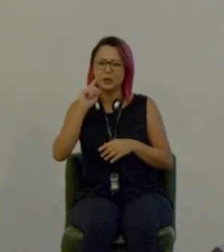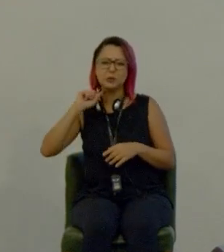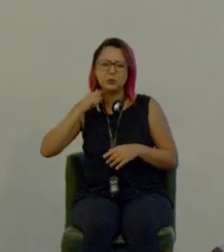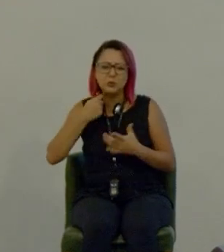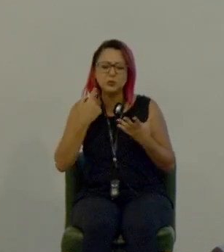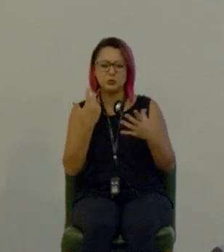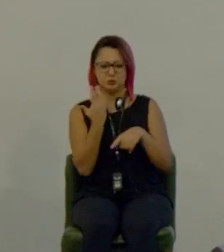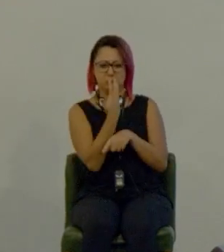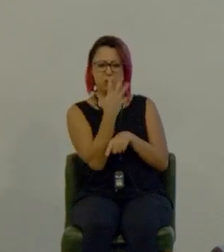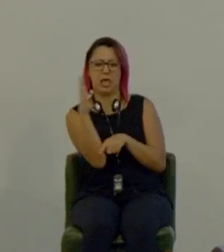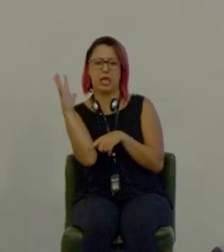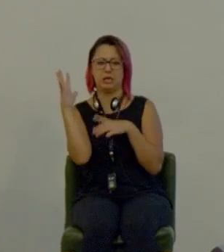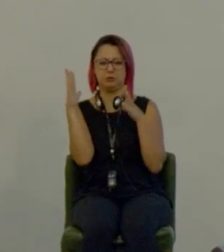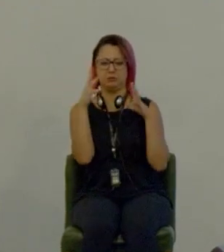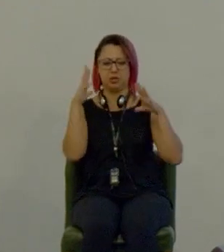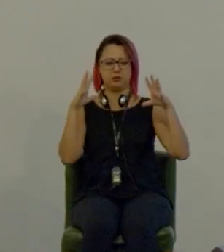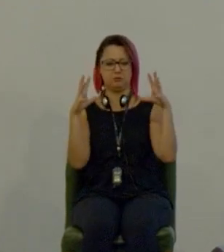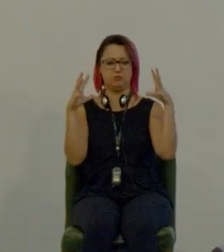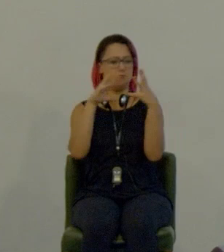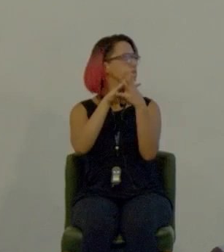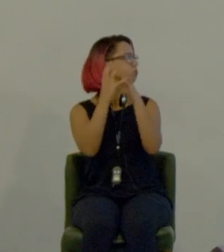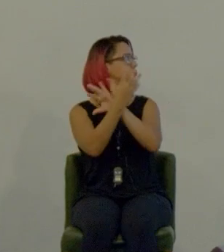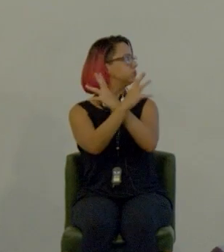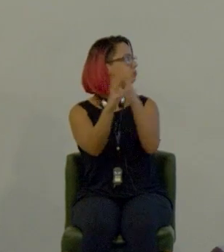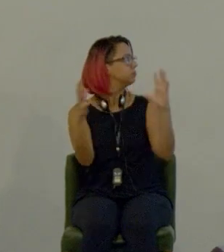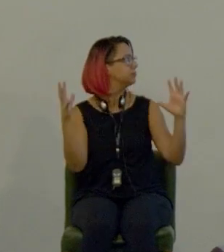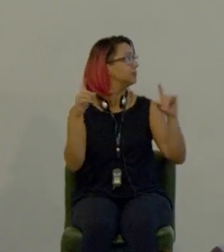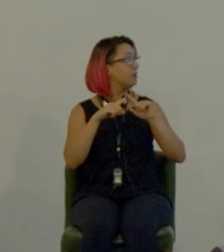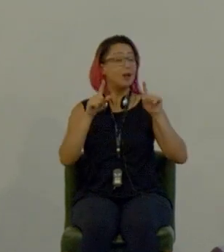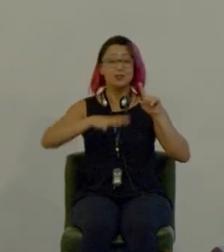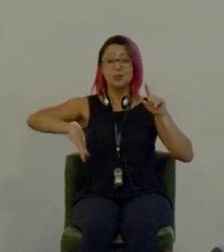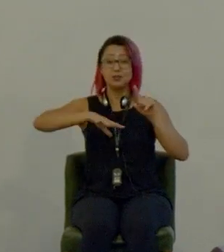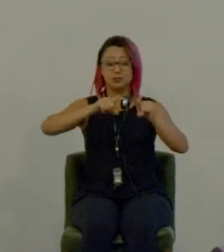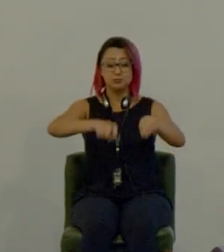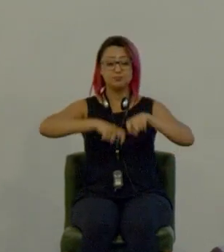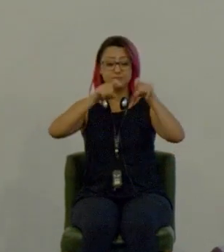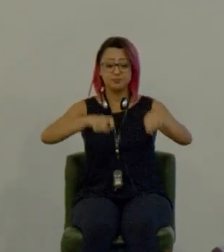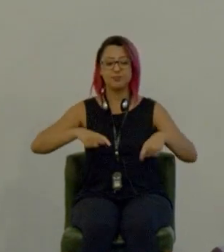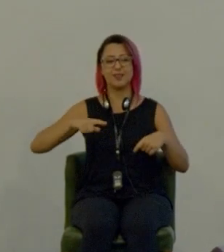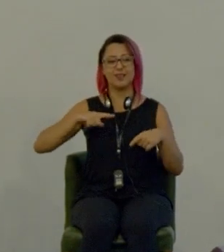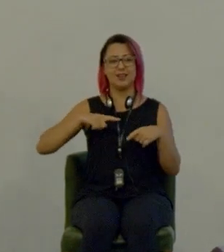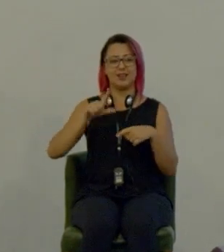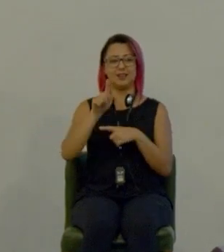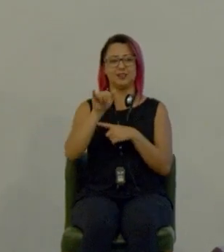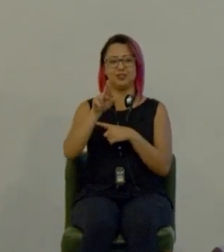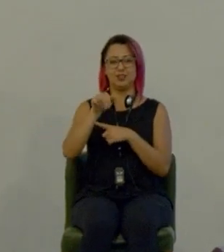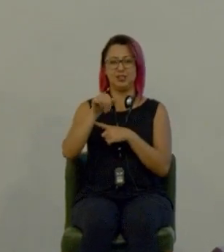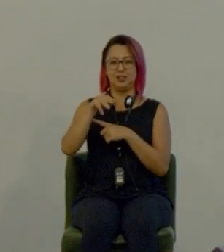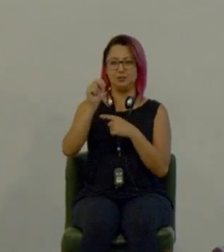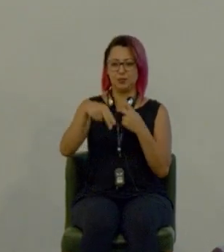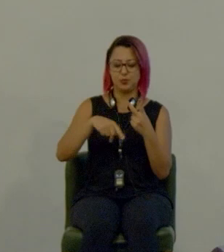né? Mato, né? Uma capoeira, né? Mas na verdade é uma área de cultivo. Tem, né? Tem a girimum aqui na frente, que é abóbora,